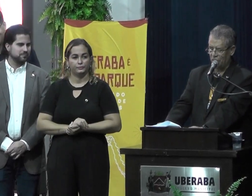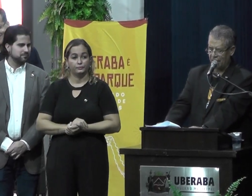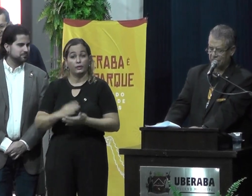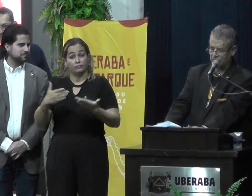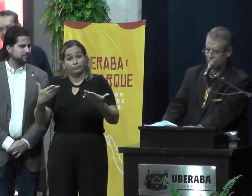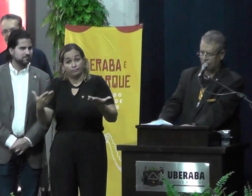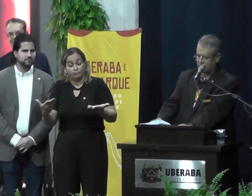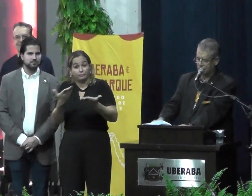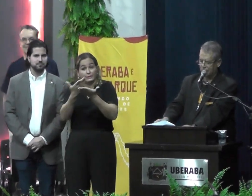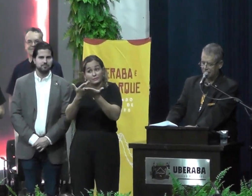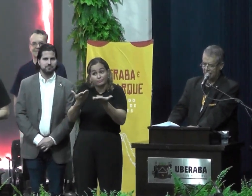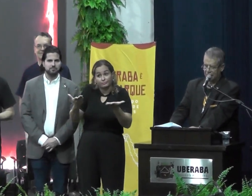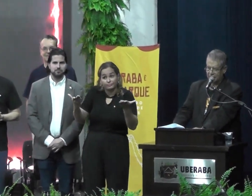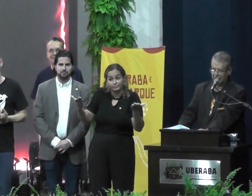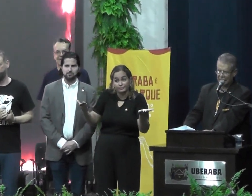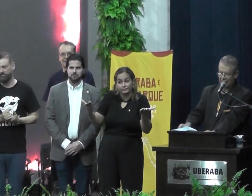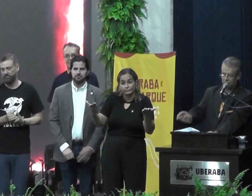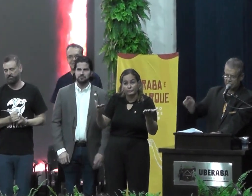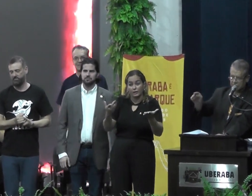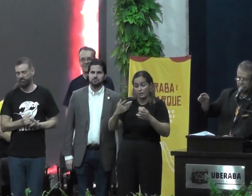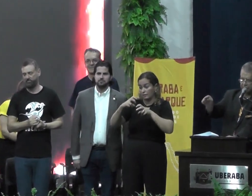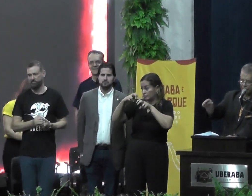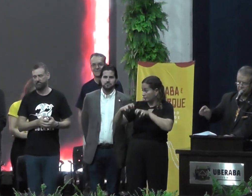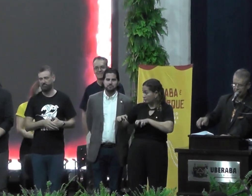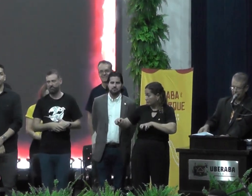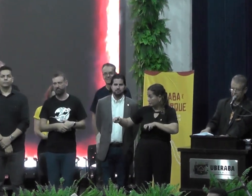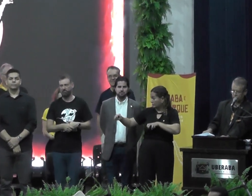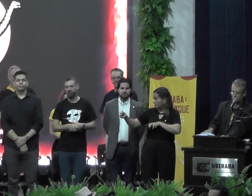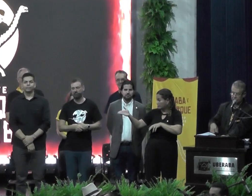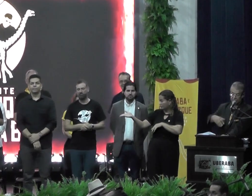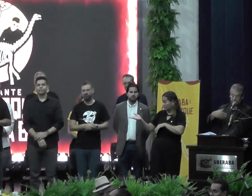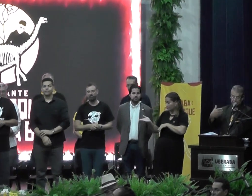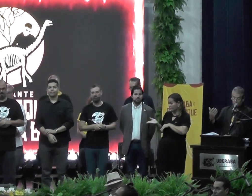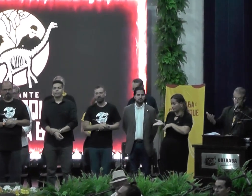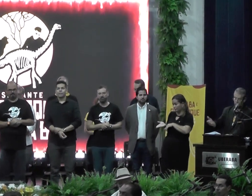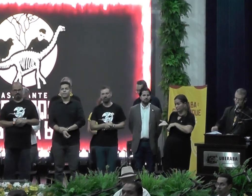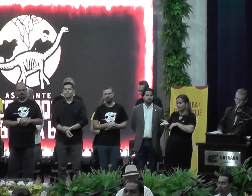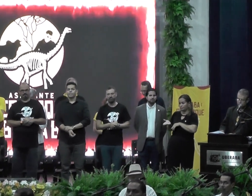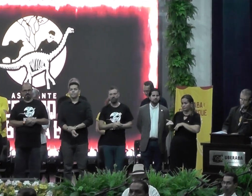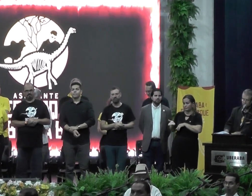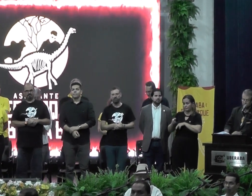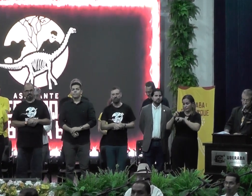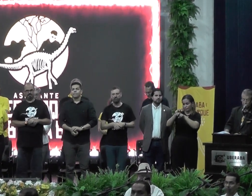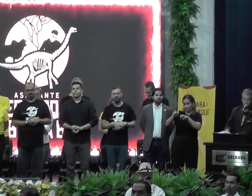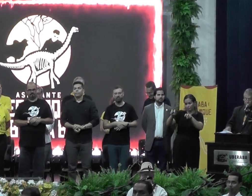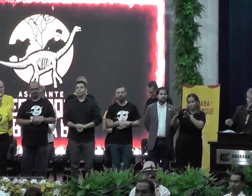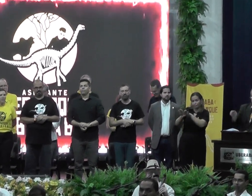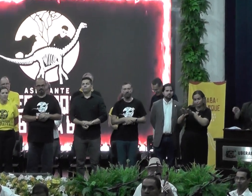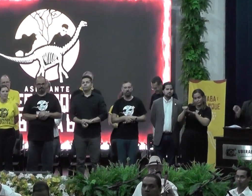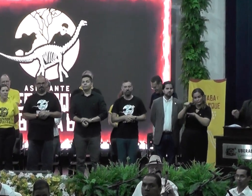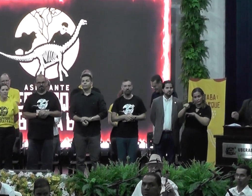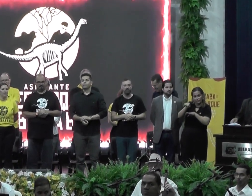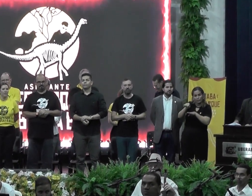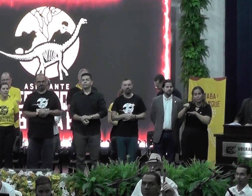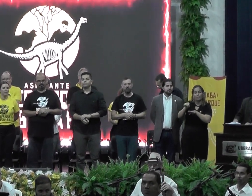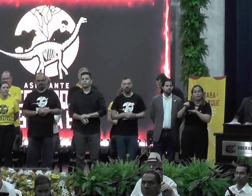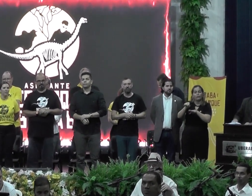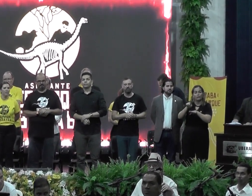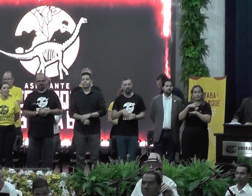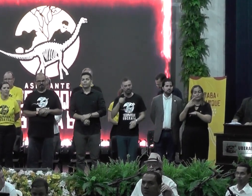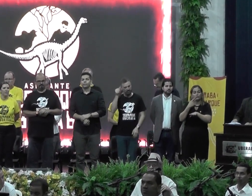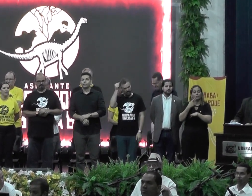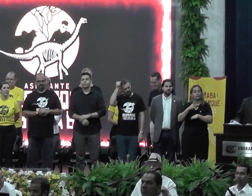Bem, senhoras e senhores, sentados nas primeiras fileiras com extensão do nosso dispositivo, nós